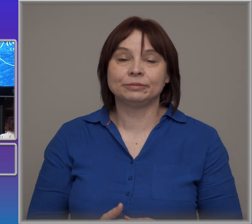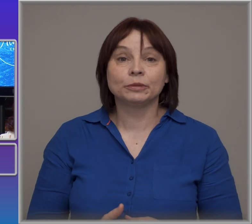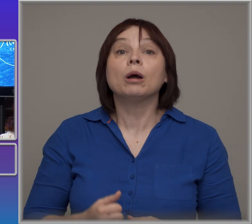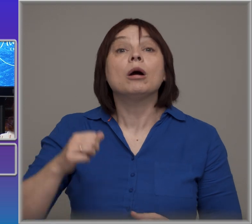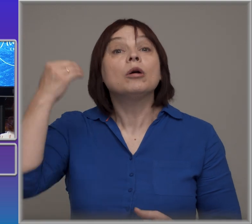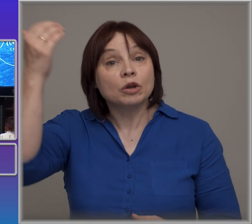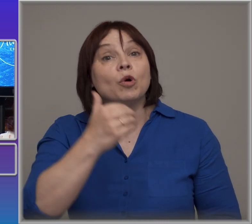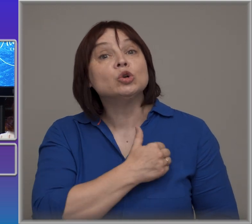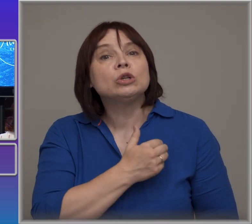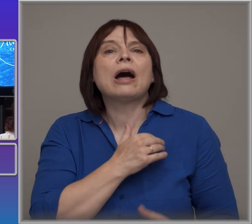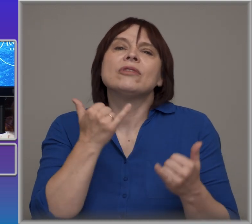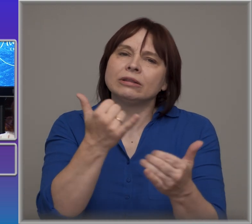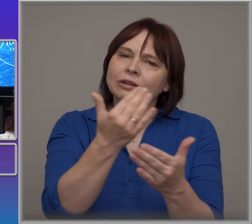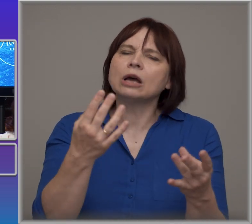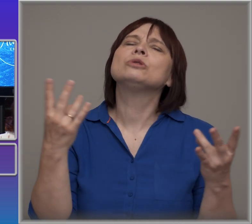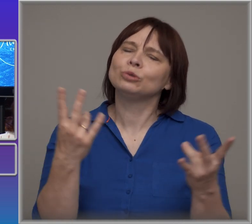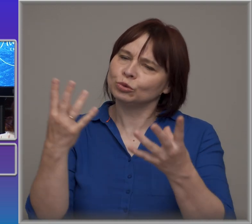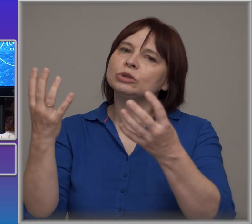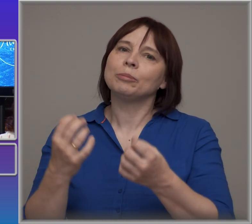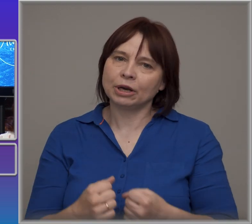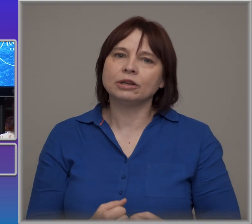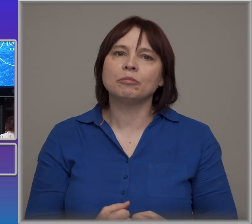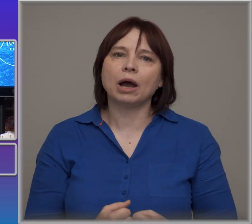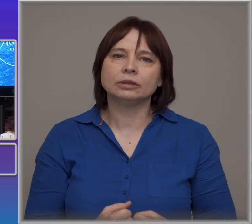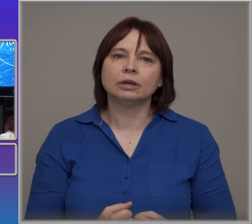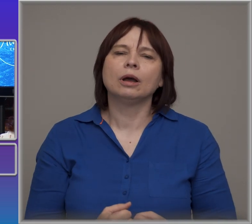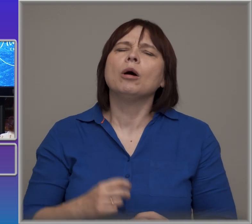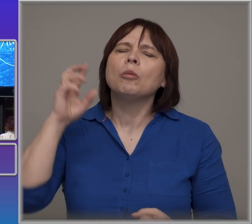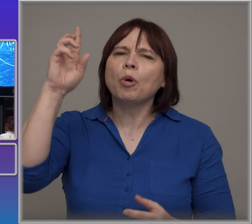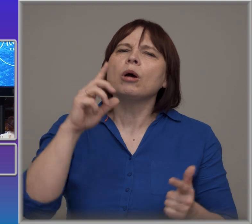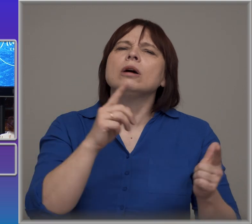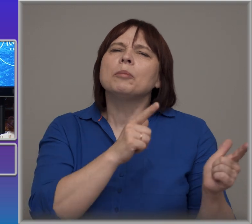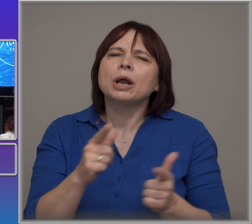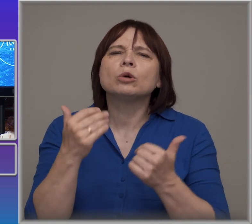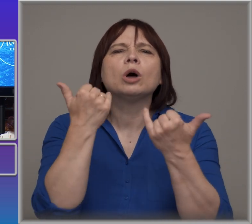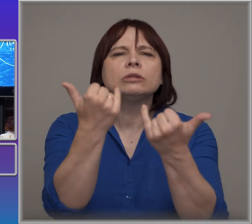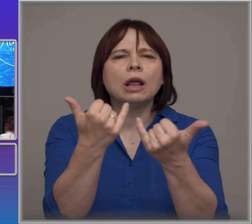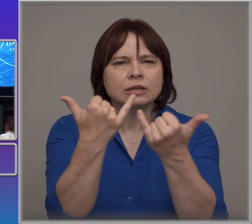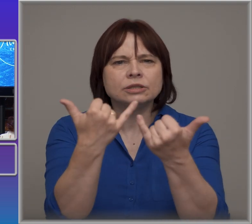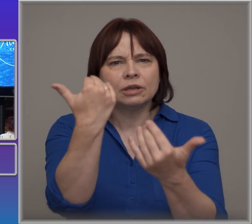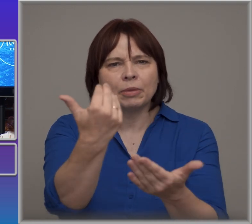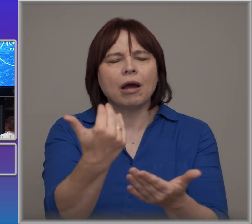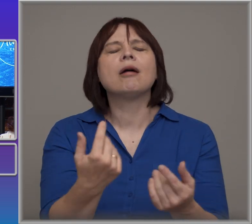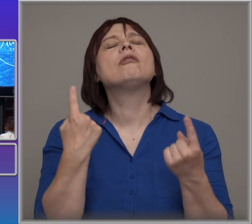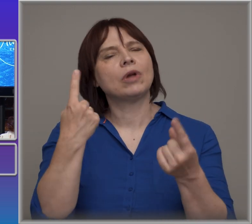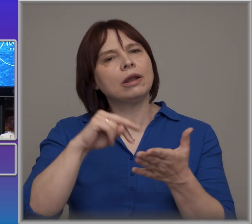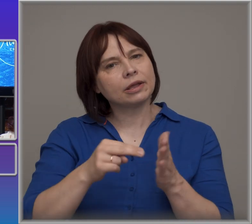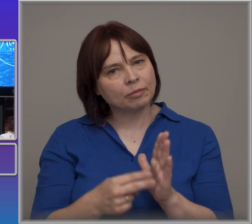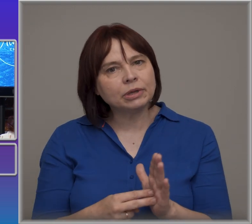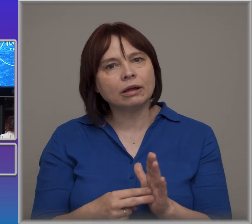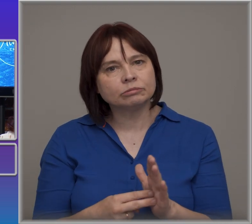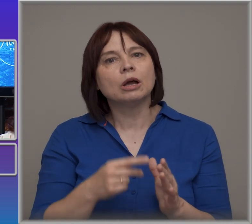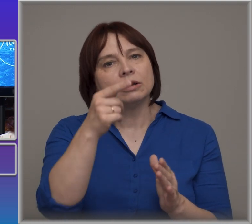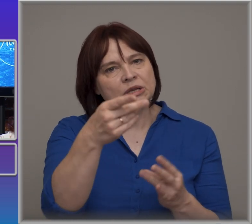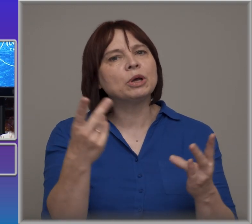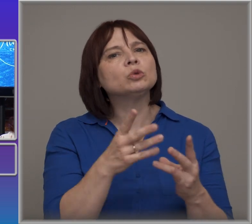будешь ли ты готов ее принять, такую волю, которую Господь имеет для тебя. Поэтому я хочу помолиться тебя, дорогой брат и сестра, чтобы ты